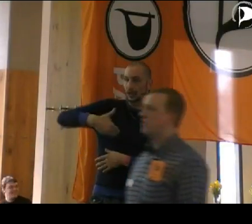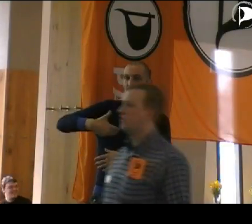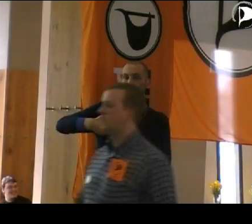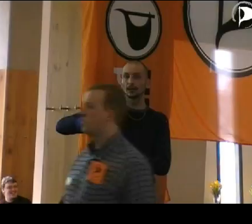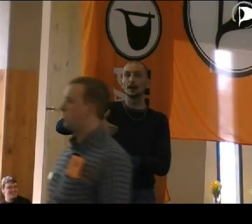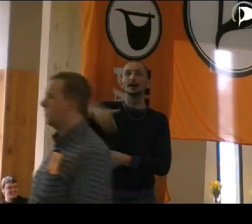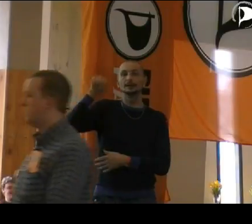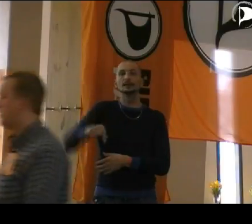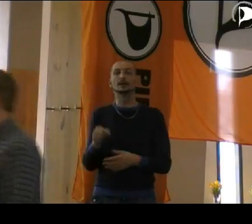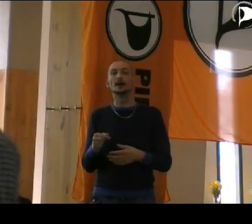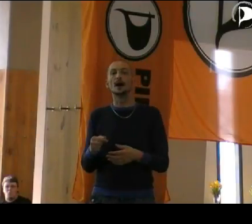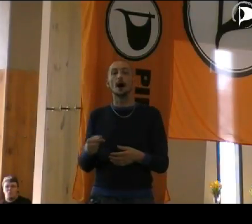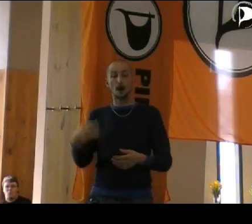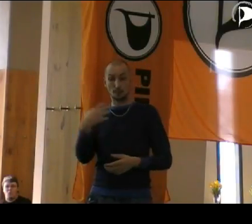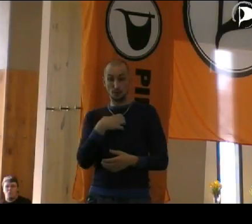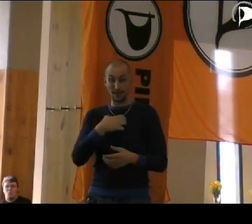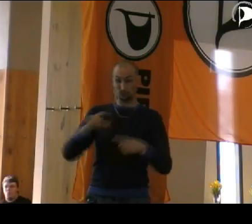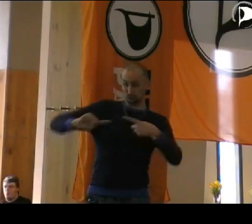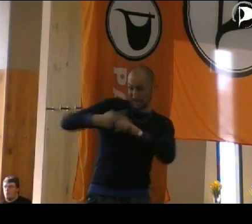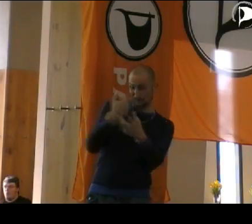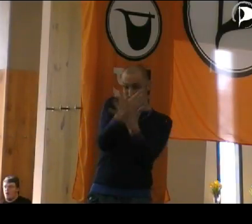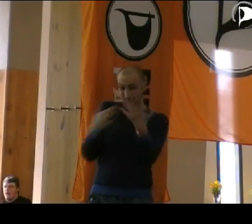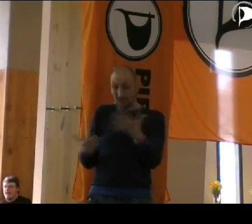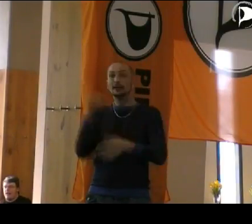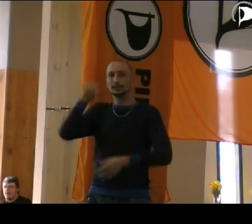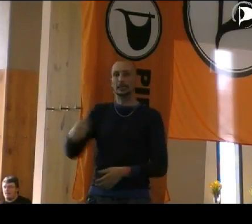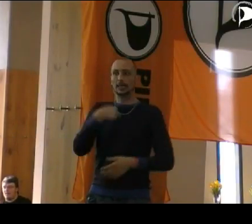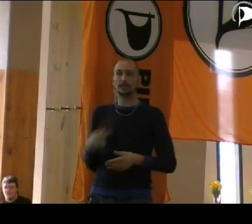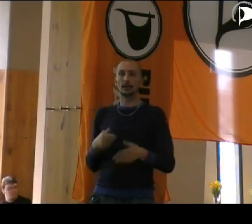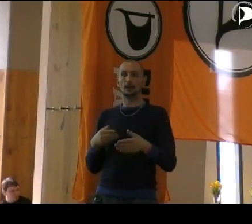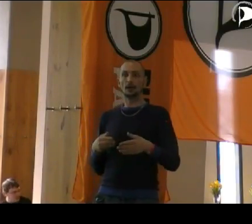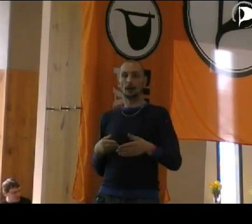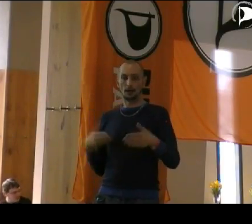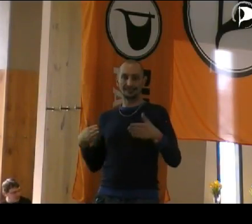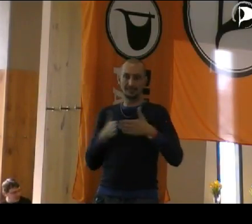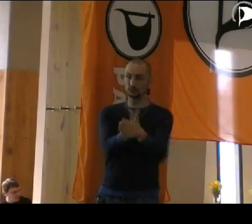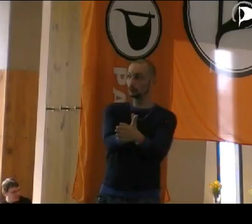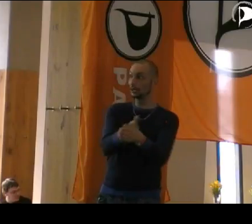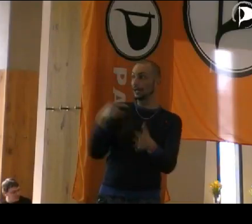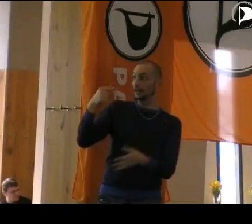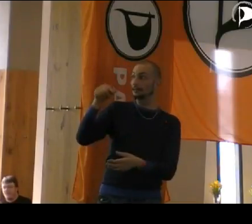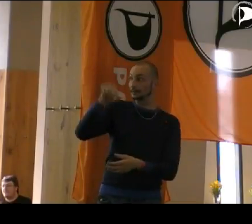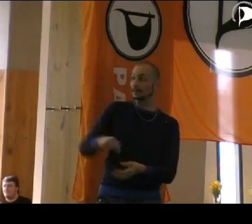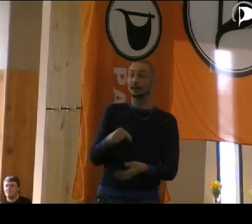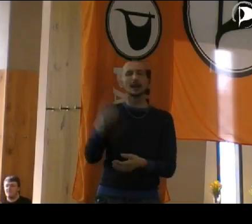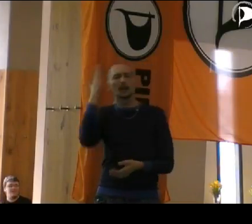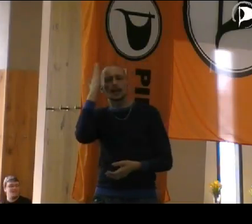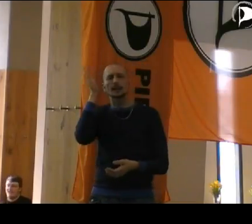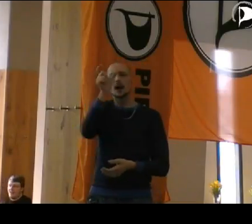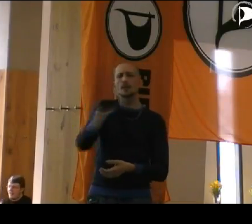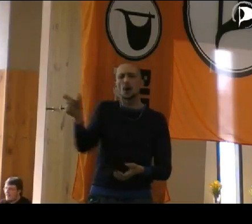die blutgrätsche zu machen ich möchte ich denke diese leute sagen hier in den nordkreis sind dem jungen die